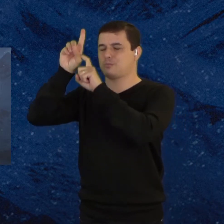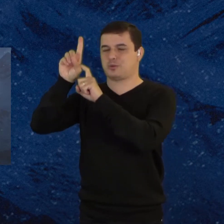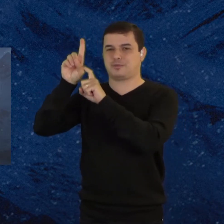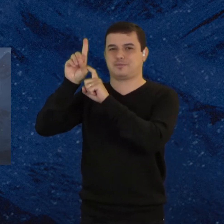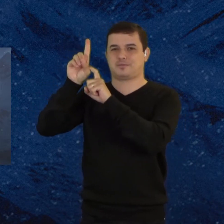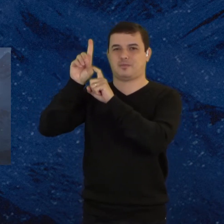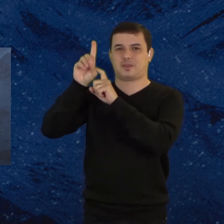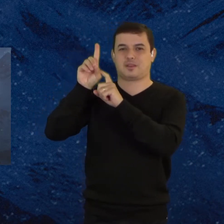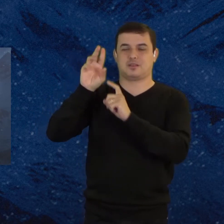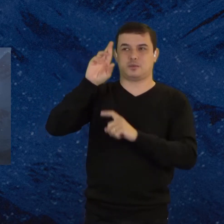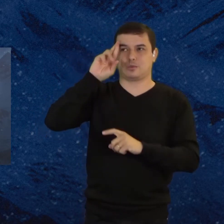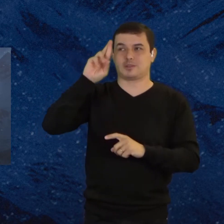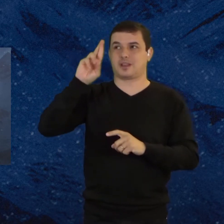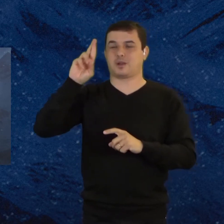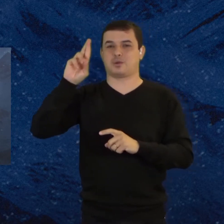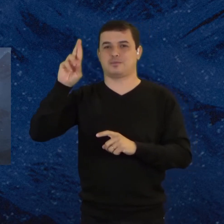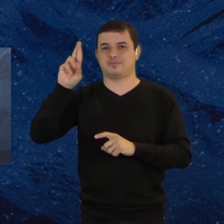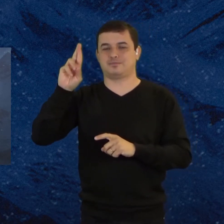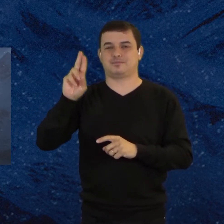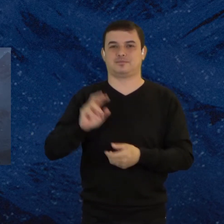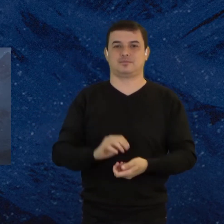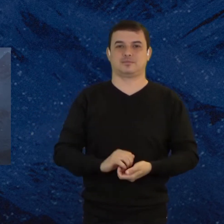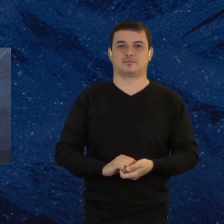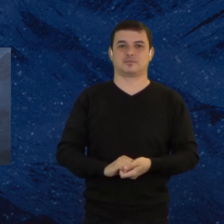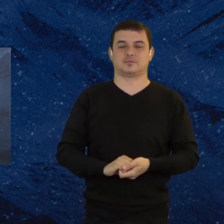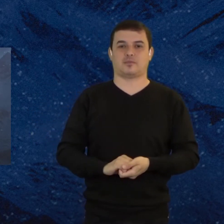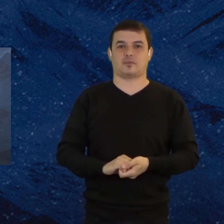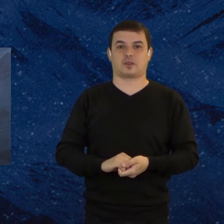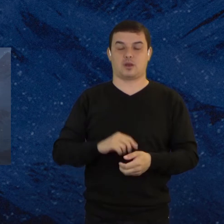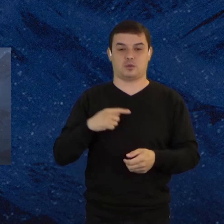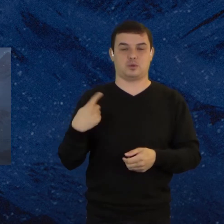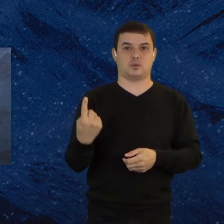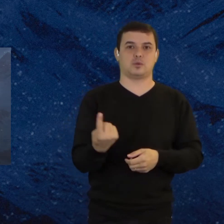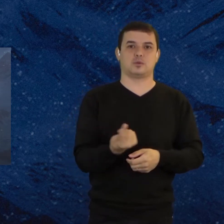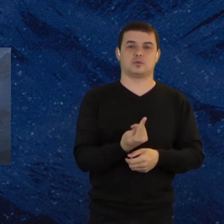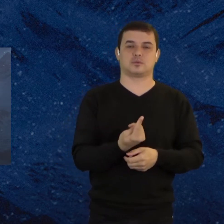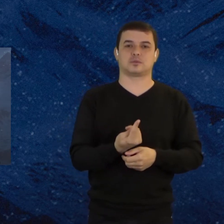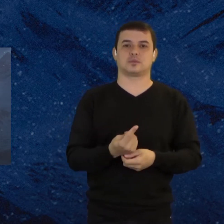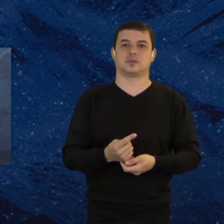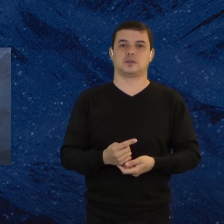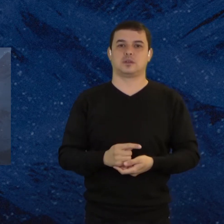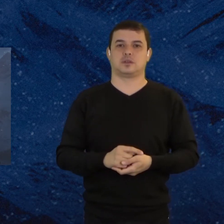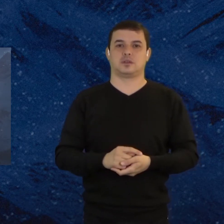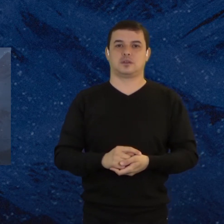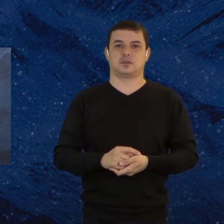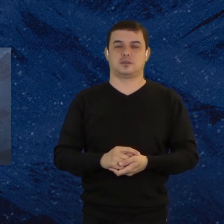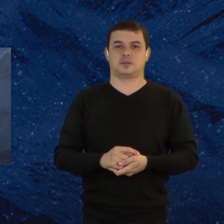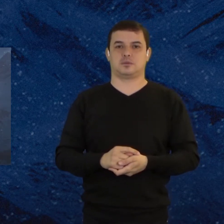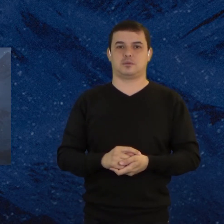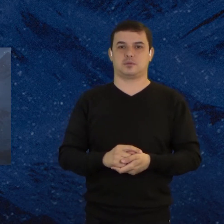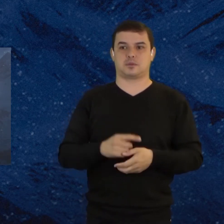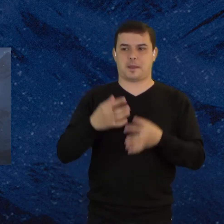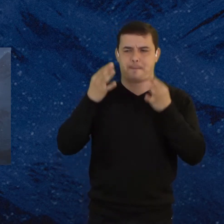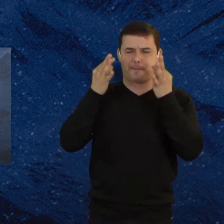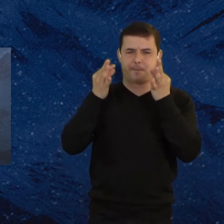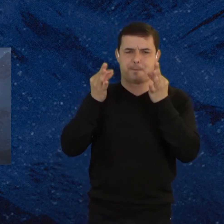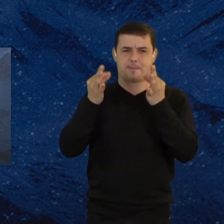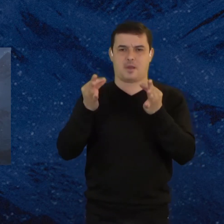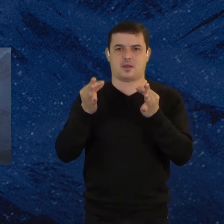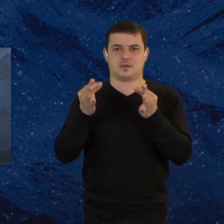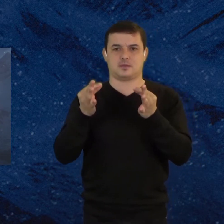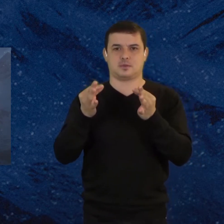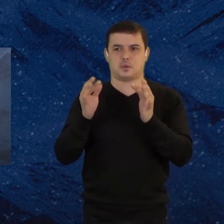nosso maravilhoso Deus. Então nós estamos, sim, ligados,